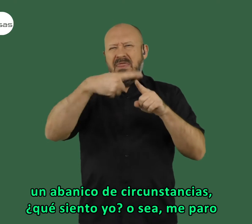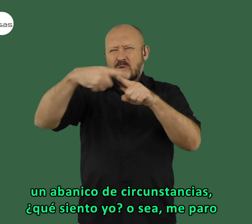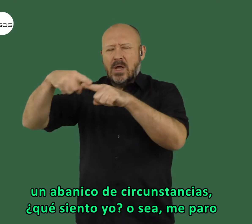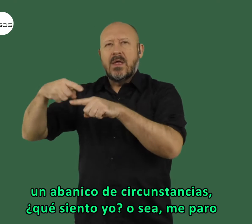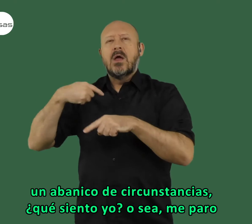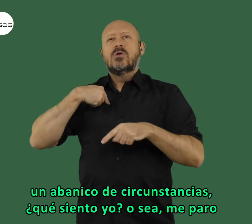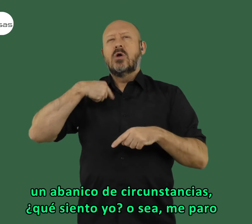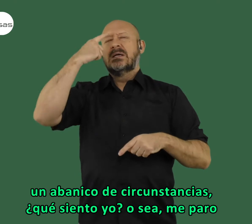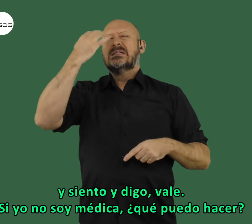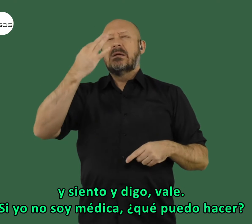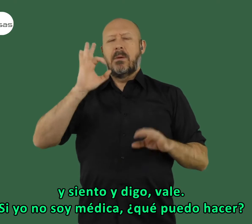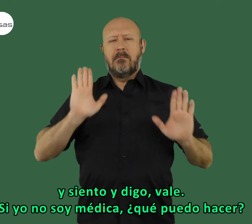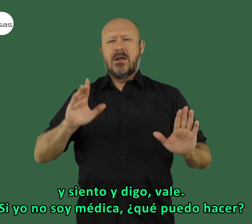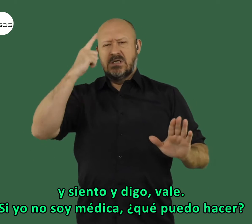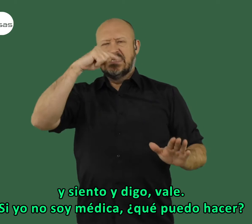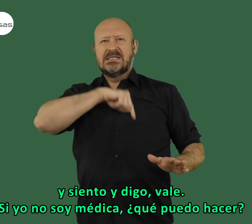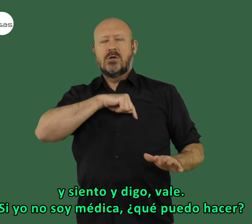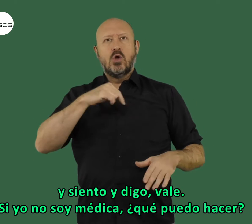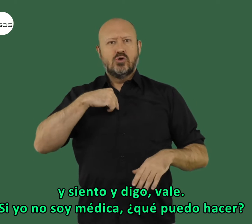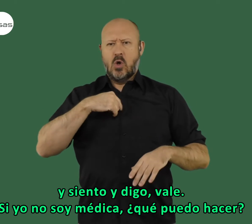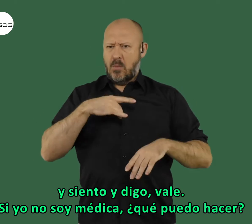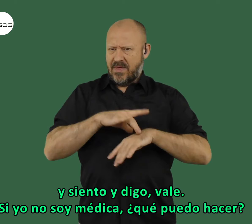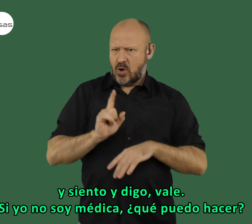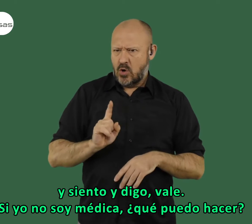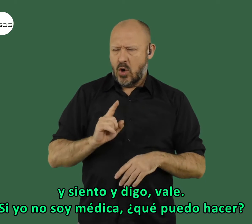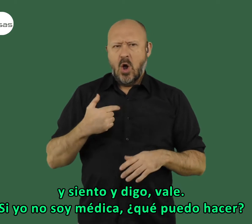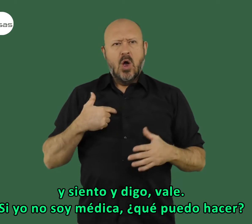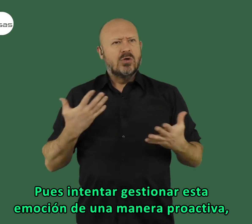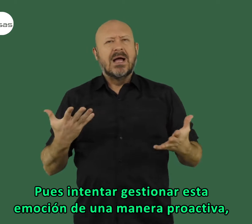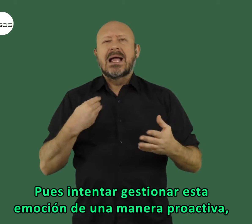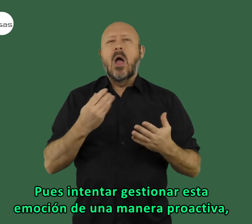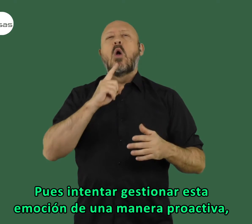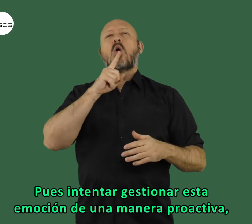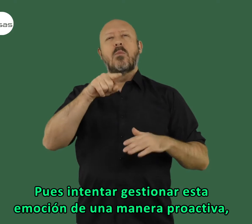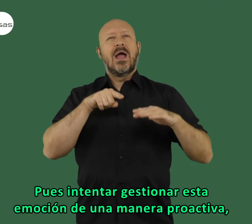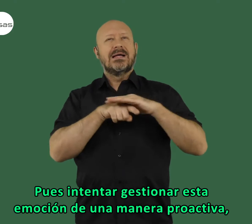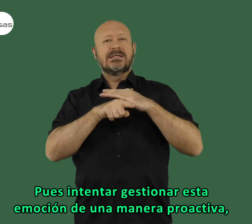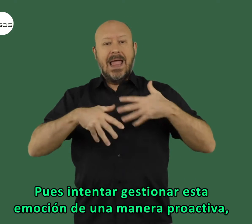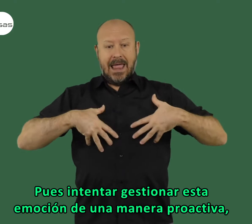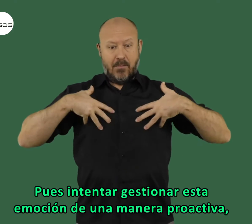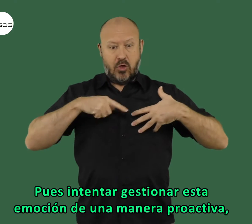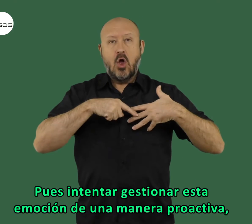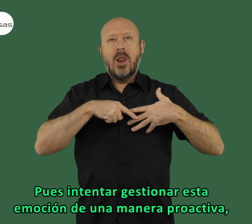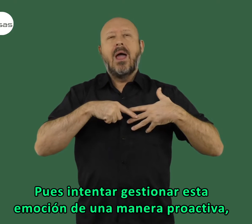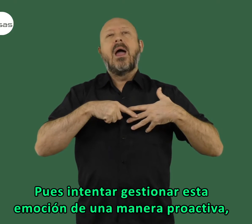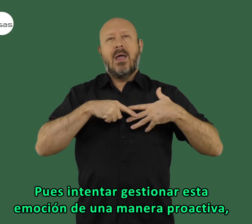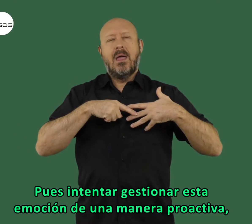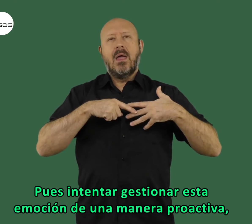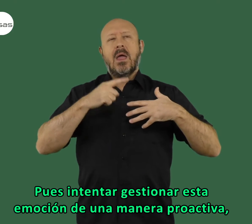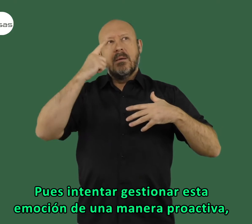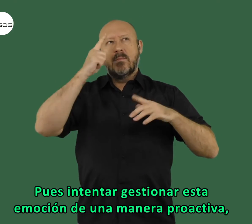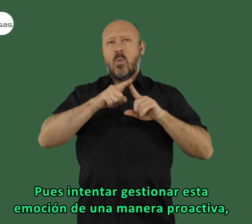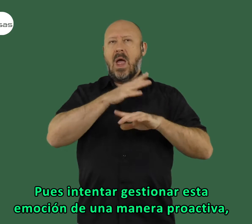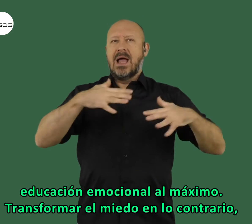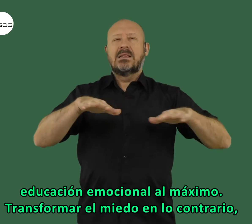siento yo? O sea, me paro y siento y digo, vale, si yo no soy médico, ¿qué puedo hacer? Pues intentar gestionar esta emoción de una